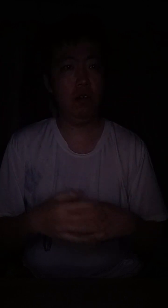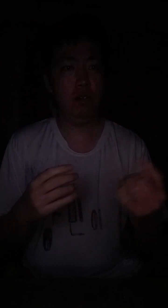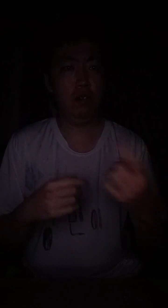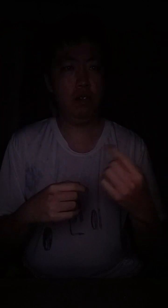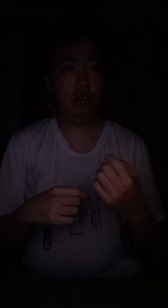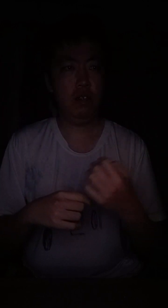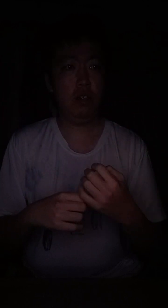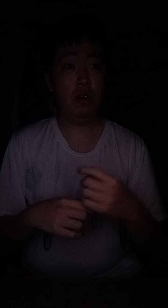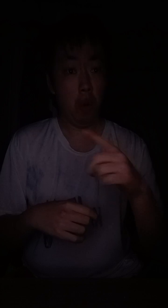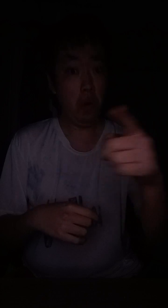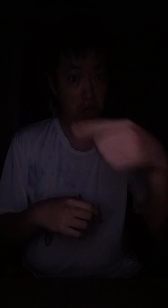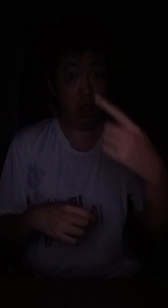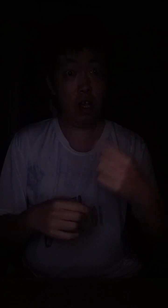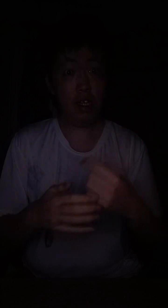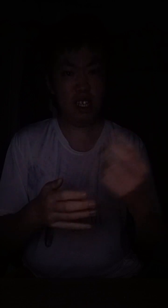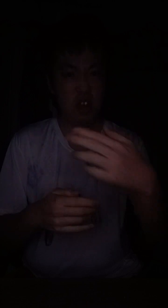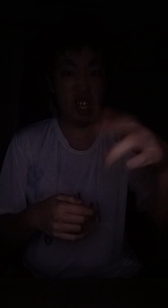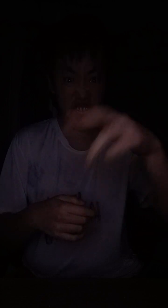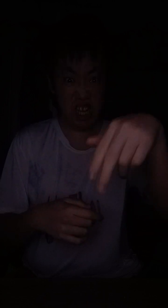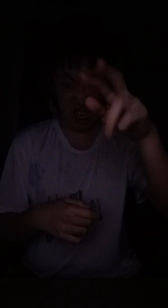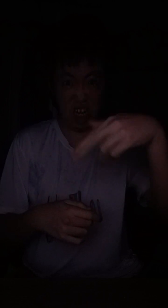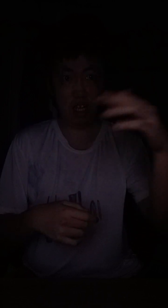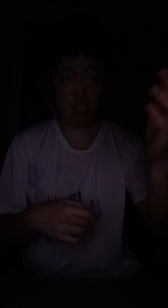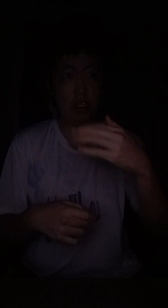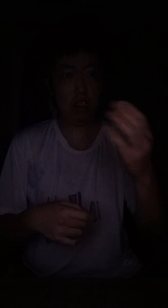너 거기서 왜 나와? 너 일로 와, 자식아.